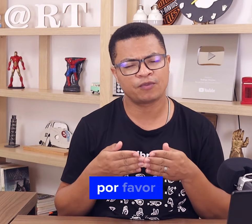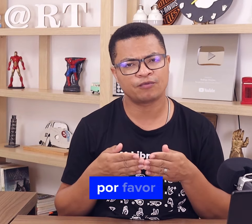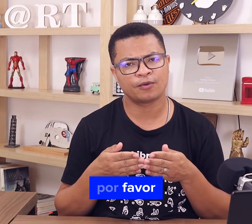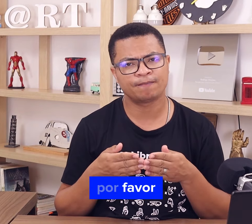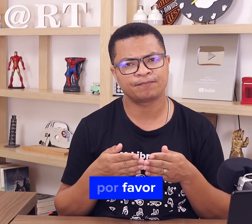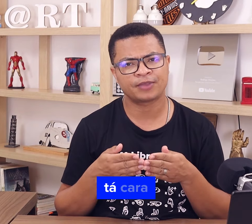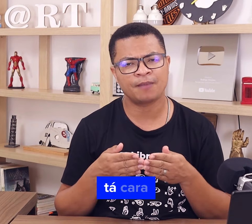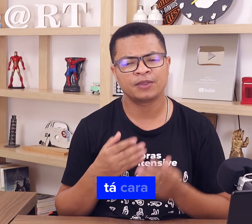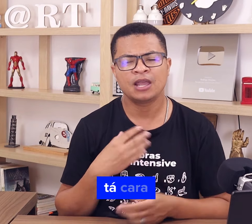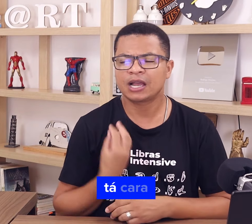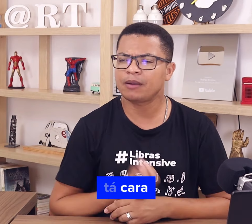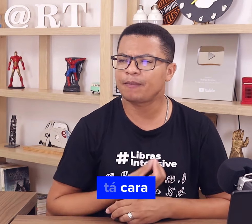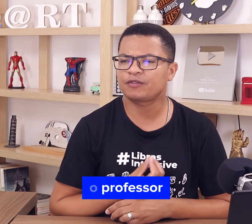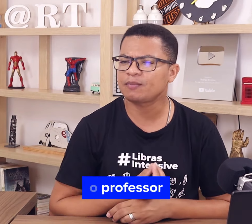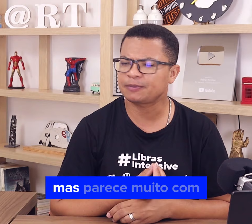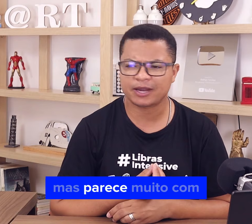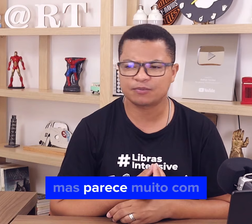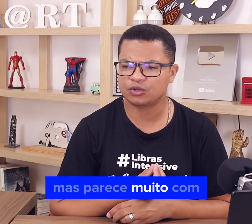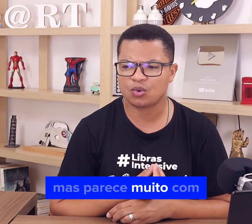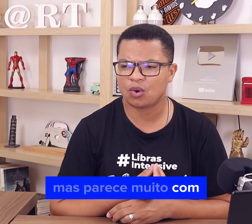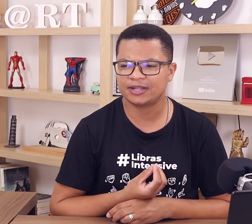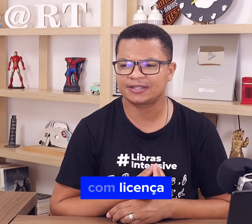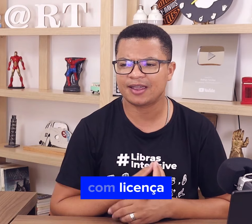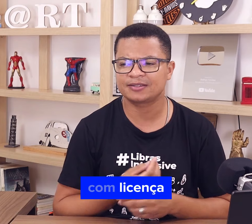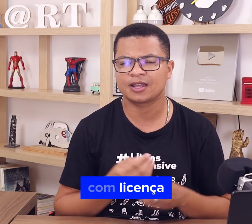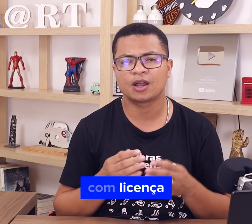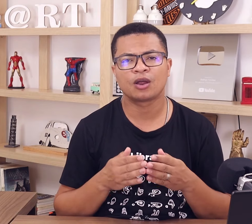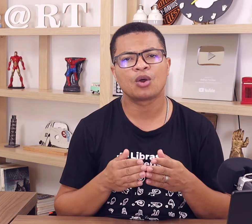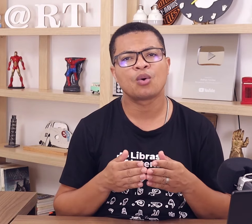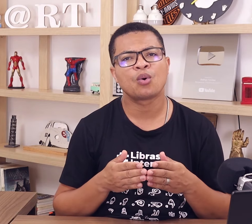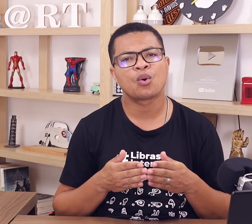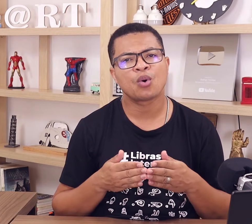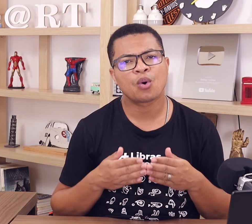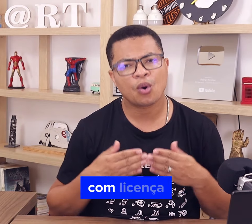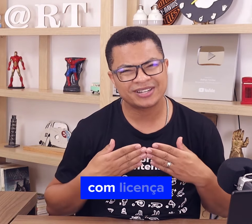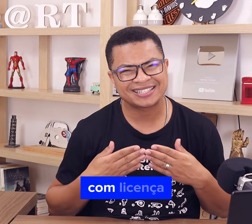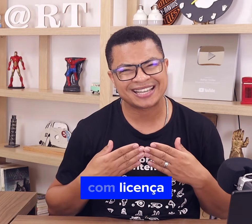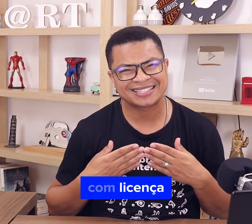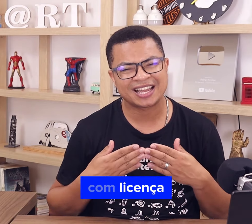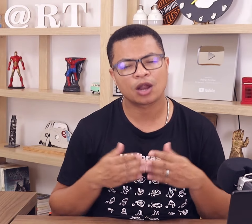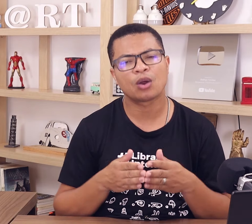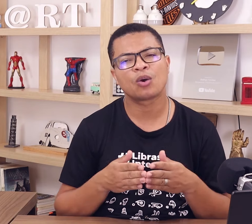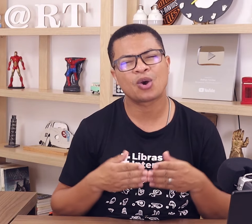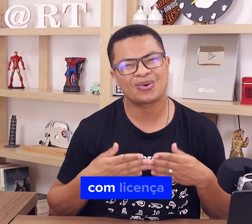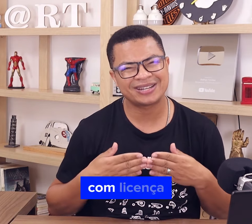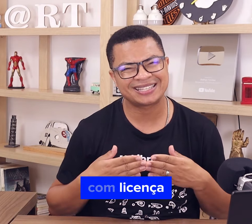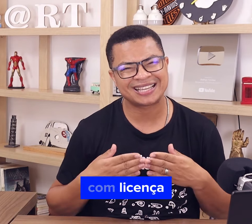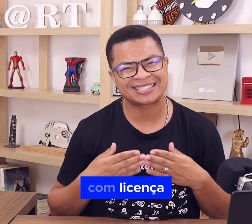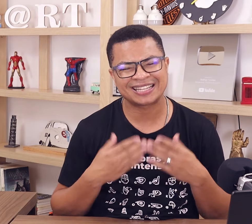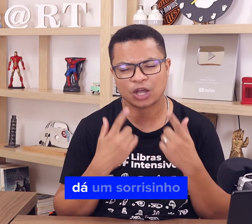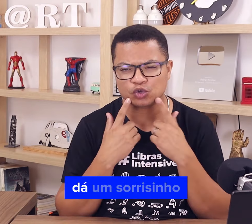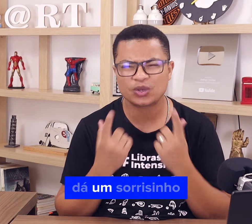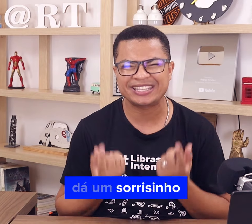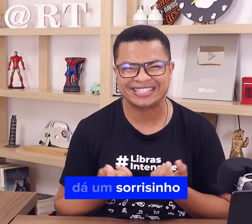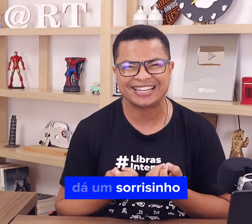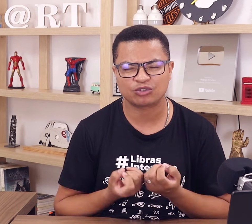favor, tá? Cara, o professor, mas parece muito com com licença. Com licença, com licença. Dá um sorrisinho,